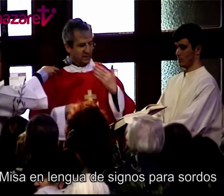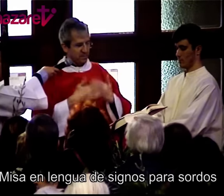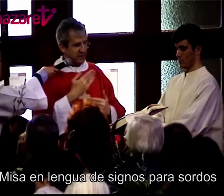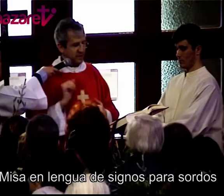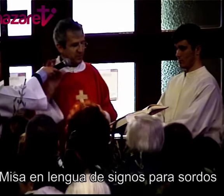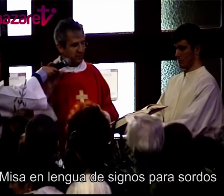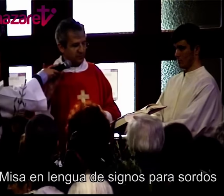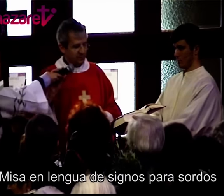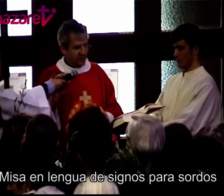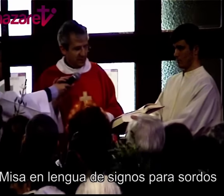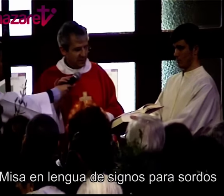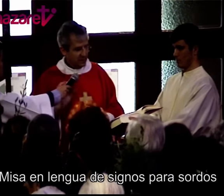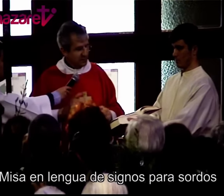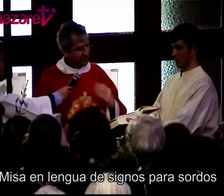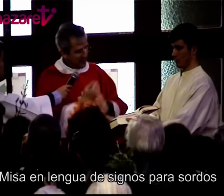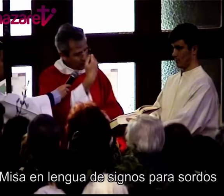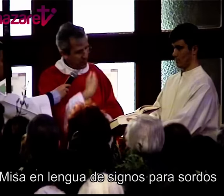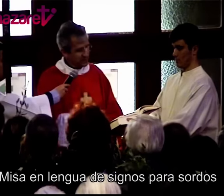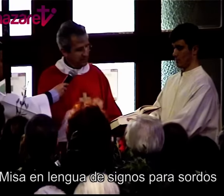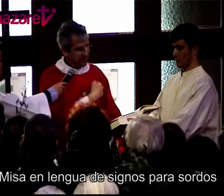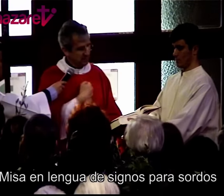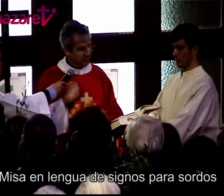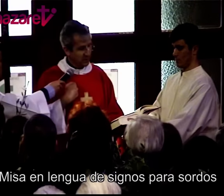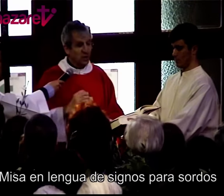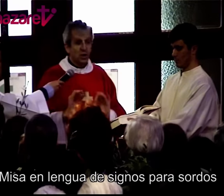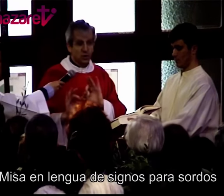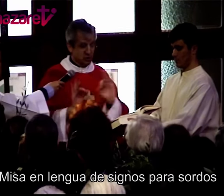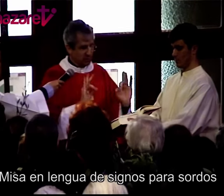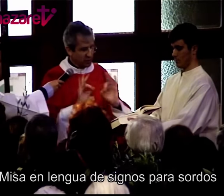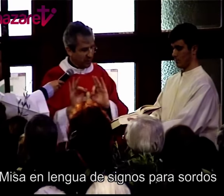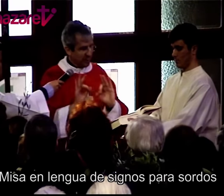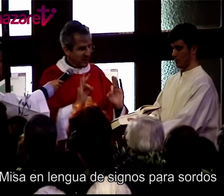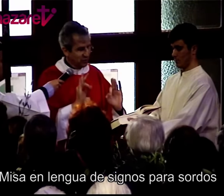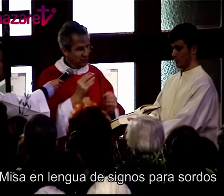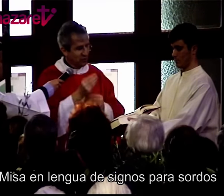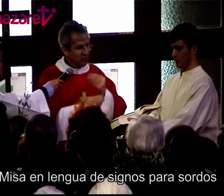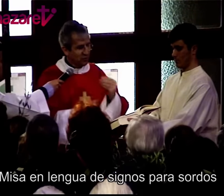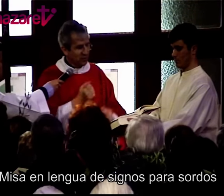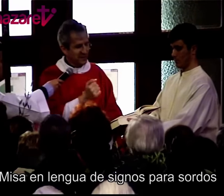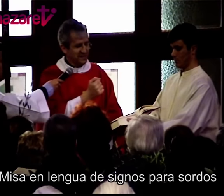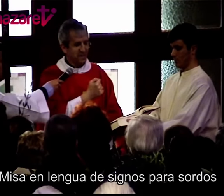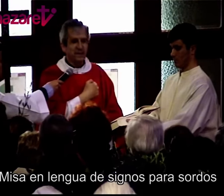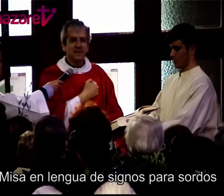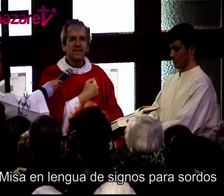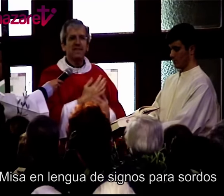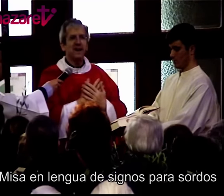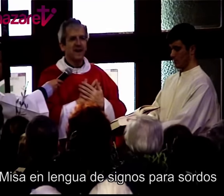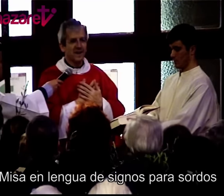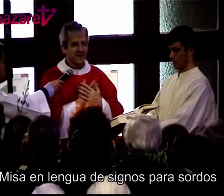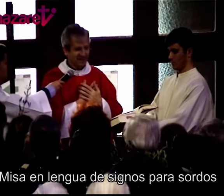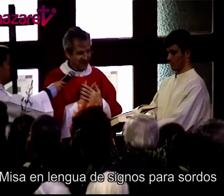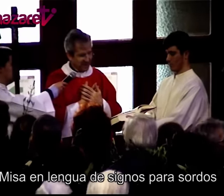ya desde el principio de la Cuaresma nos hemos ido preparando con obras de